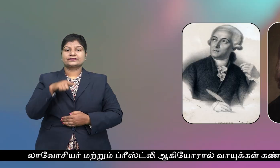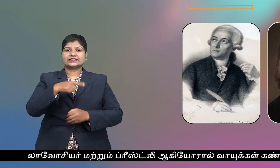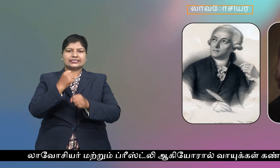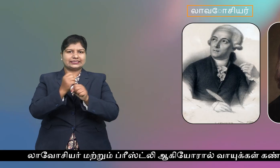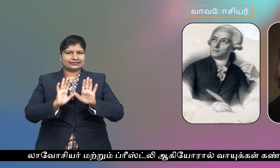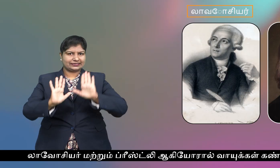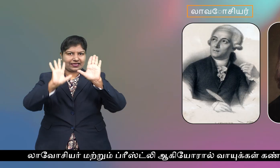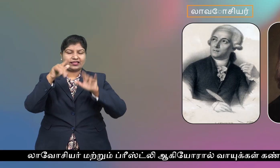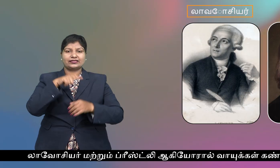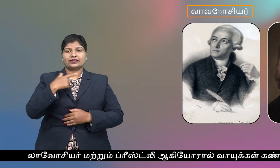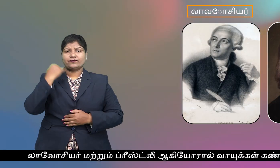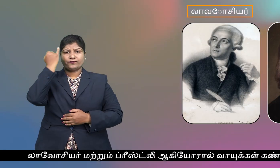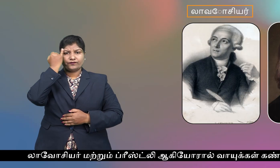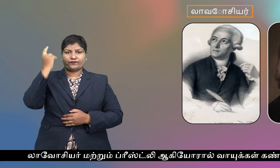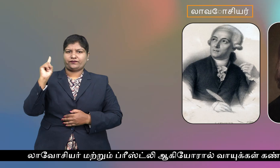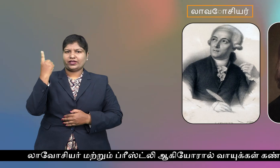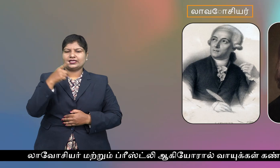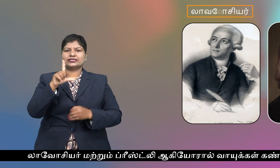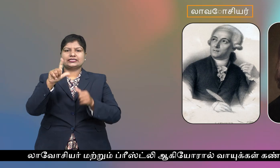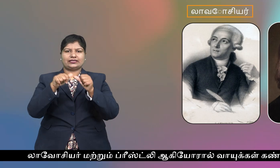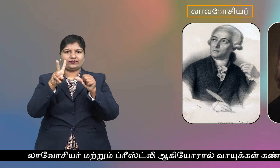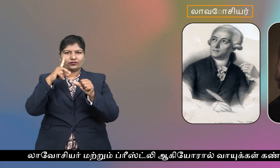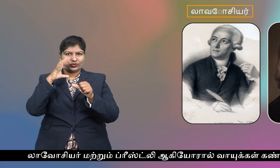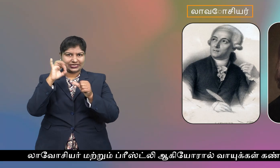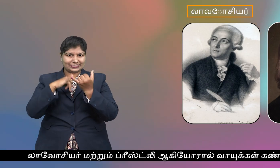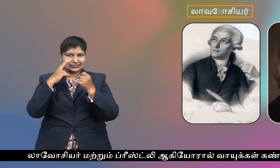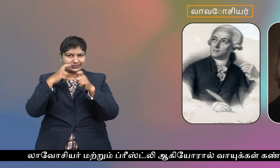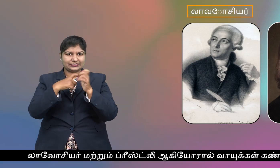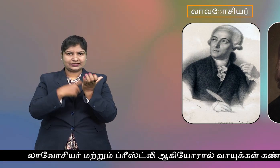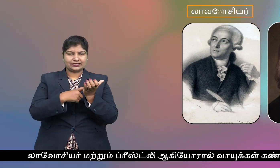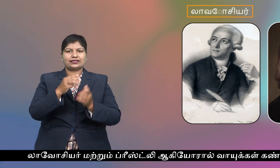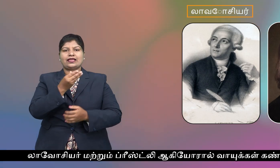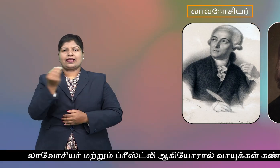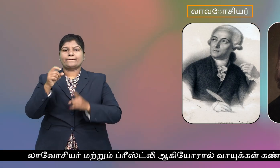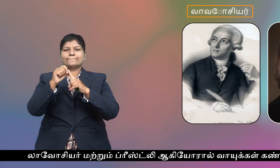லாவோசியர் மற்றும் பிரஸ்லி ஆகியோரால் வாயுக்கள் கண்டுபிடிக்கப்பட்டன.